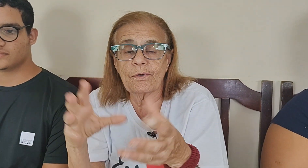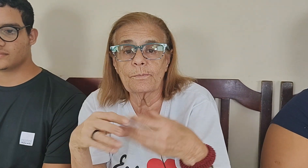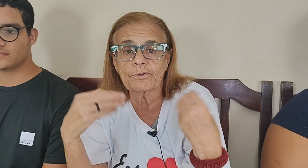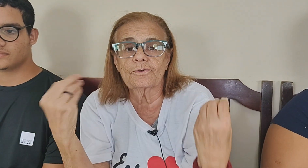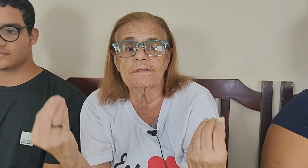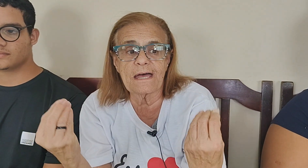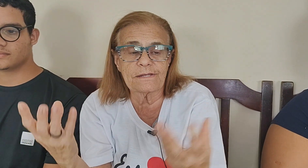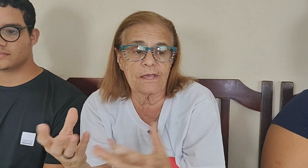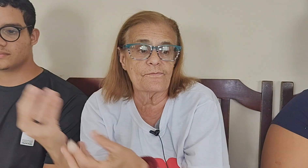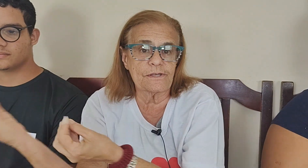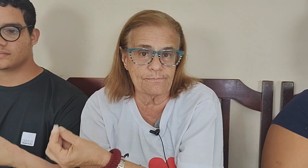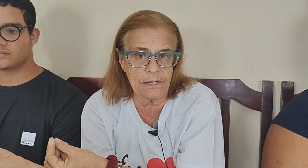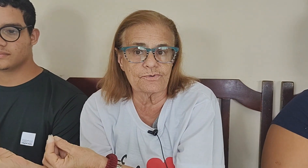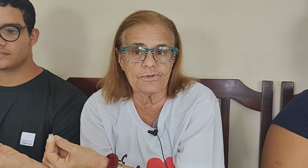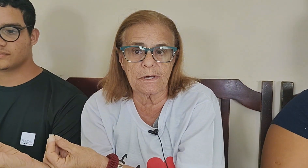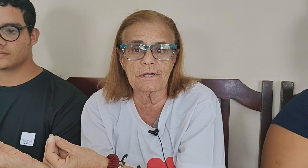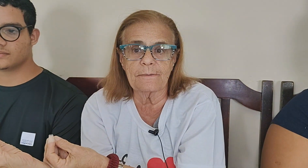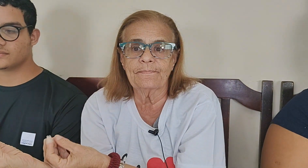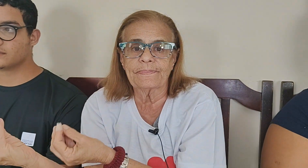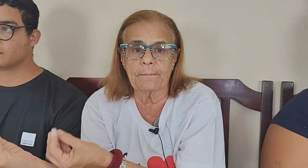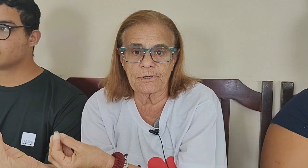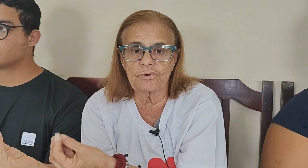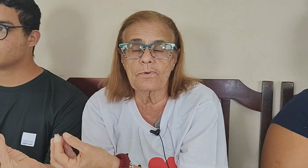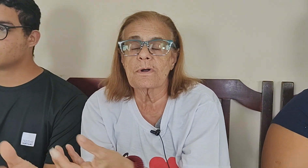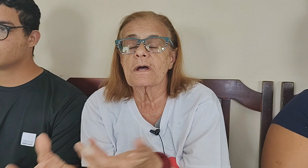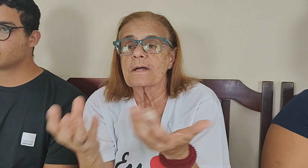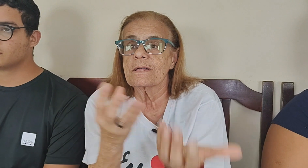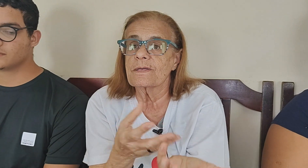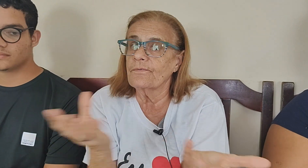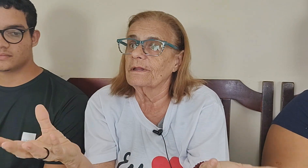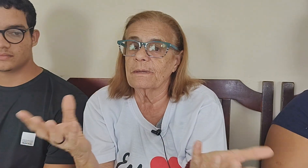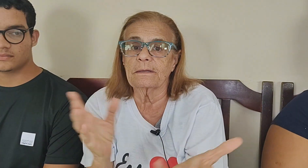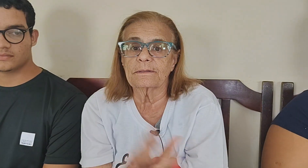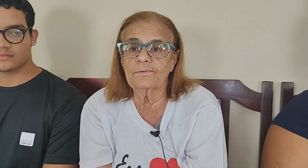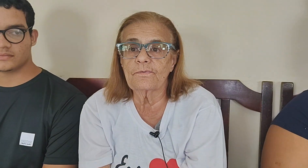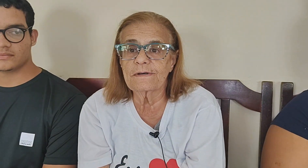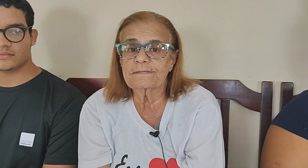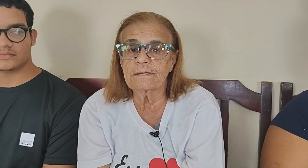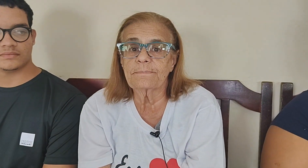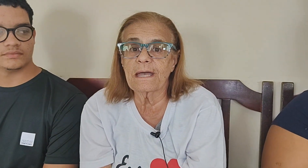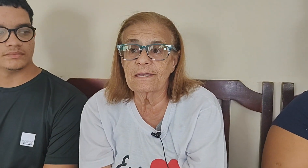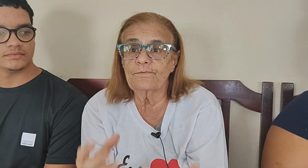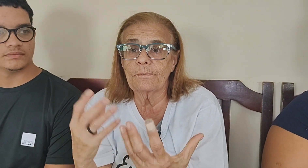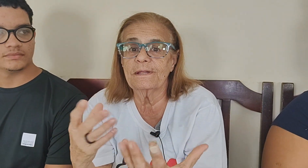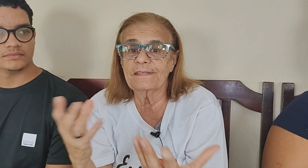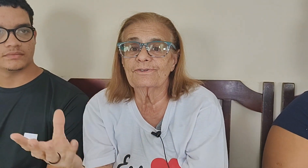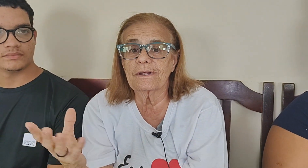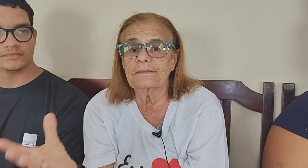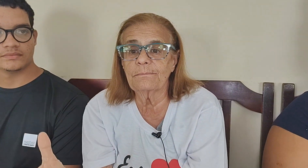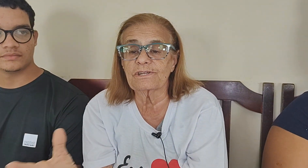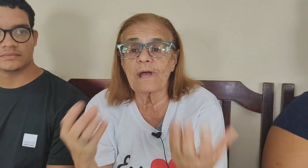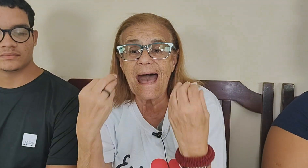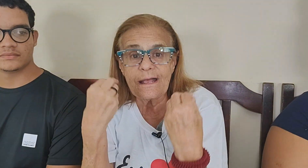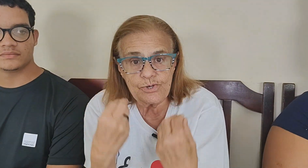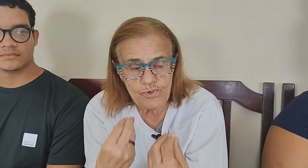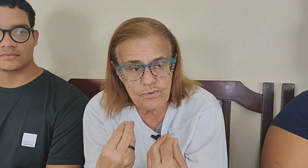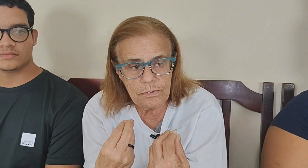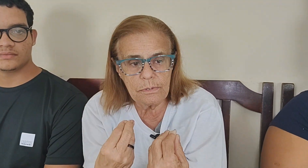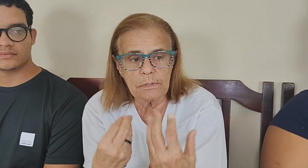veio a oportunidade, que aí eu faço parte do Instagram, da Pascom, eu falei, bem, então eu vou fazer, porque aí eu vou aprender diretamente. Acho,